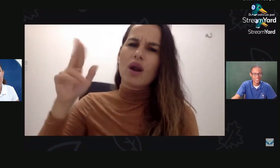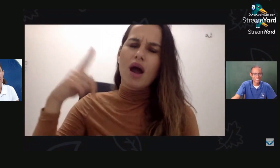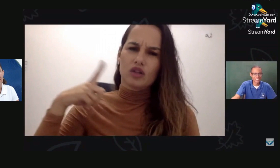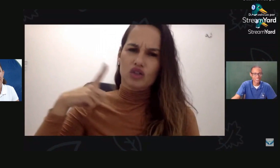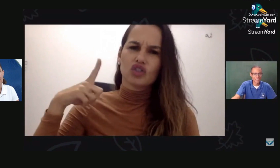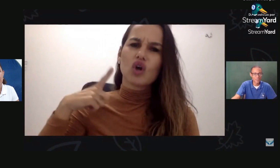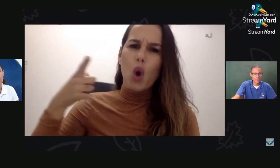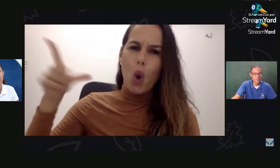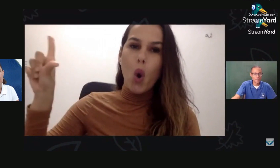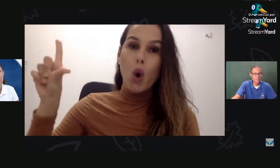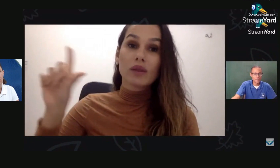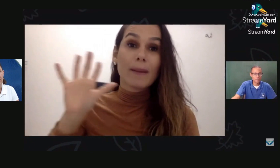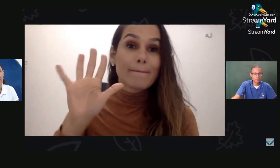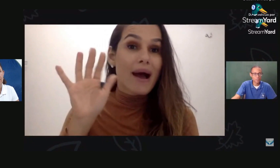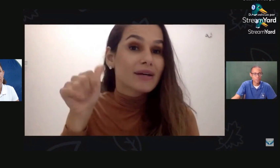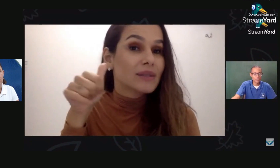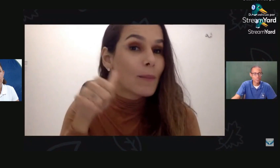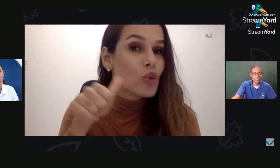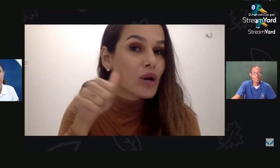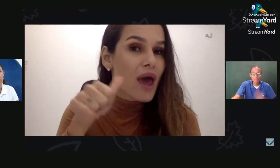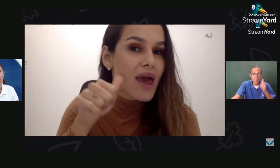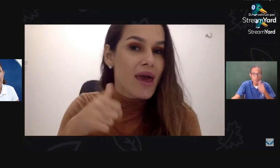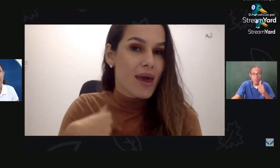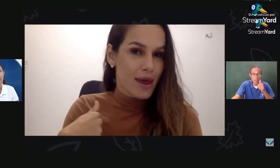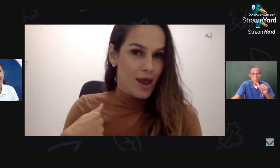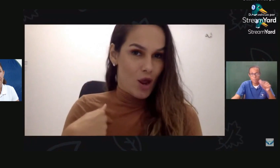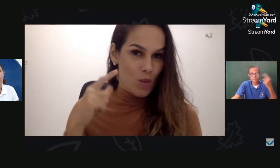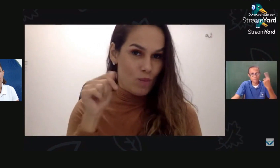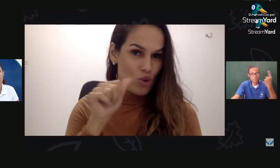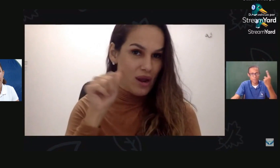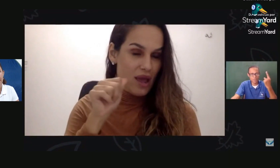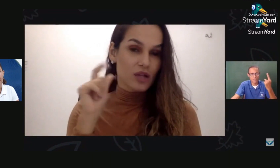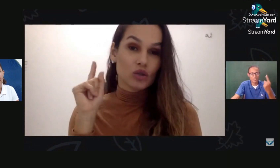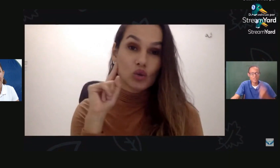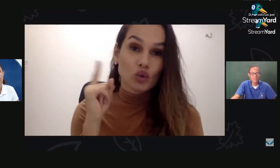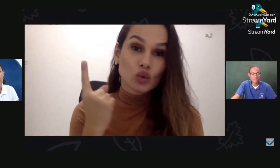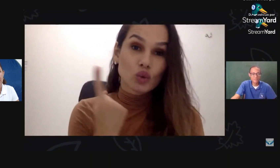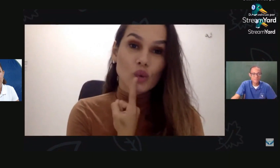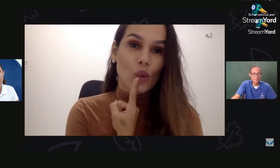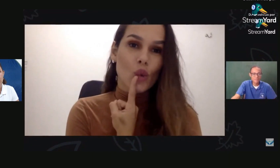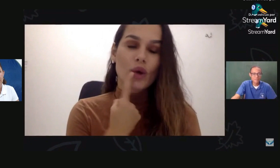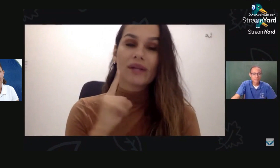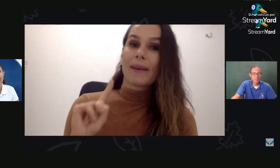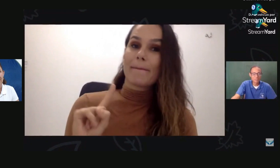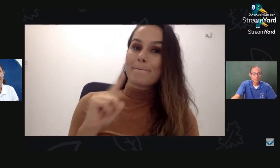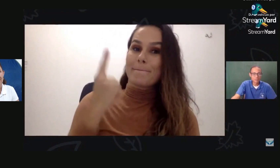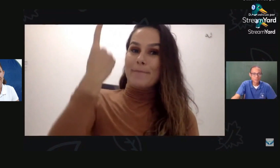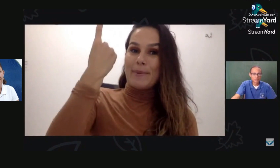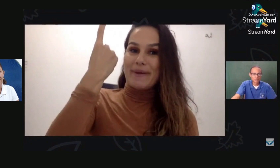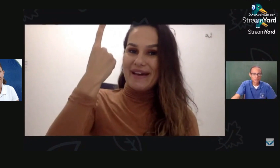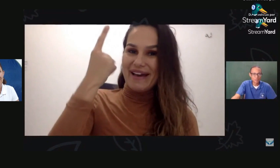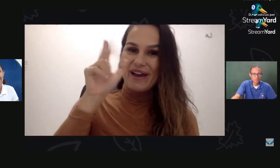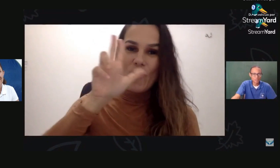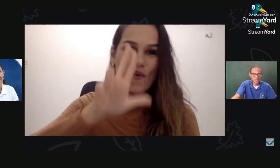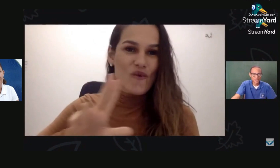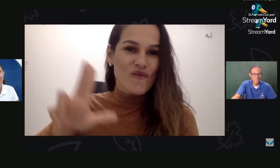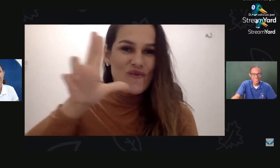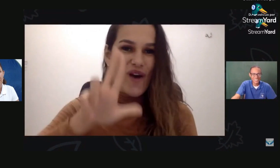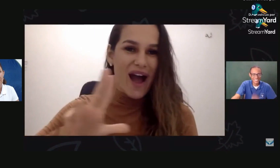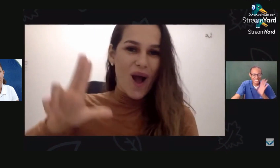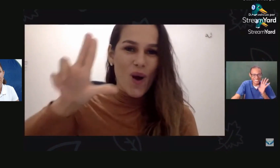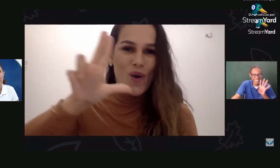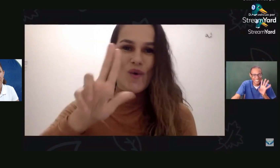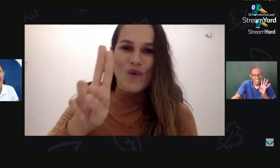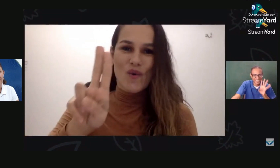Mulher, homem já teve algum, eu acho que já teve, né, doutor, mas eu sou a primeira mulher surda que fez, então,